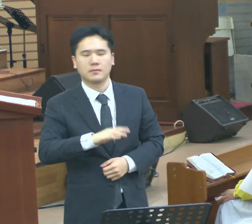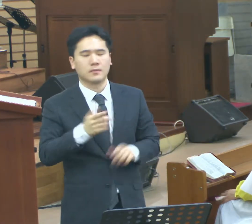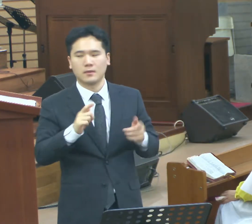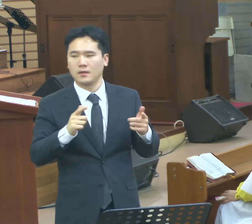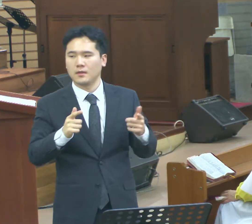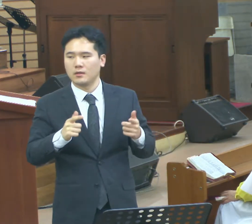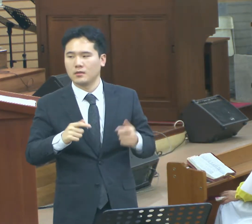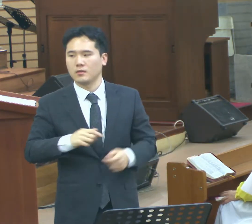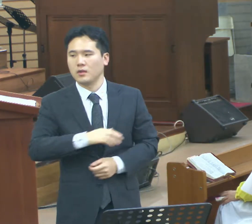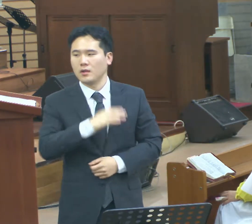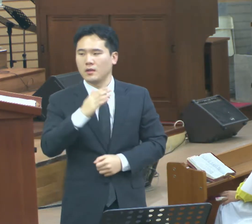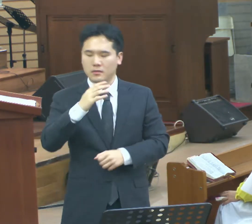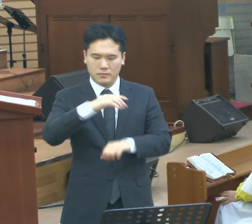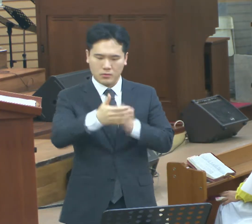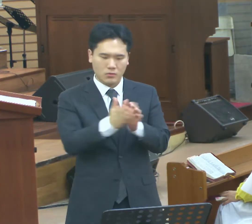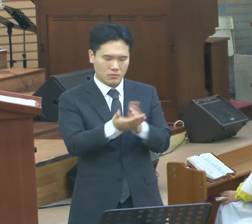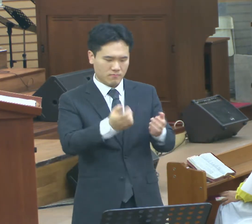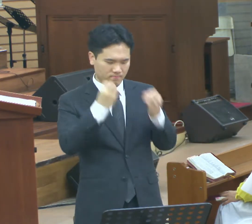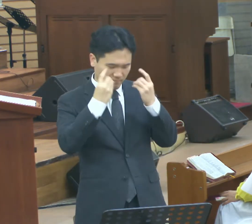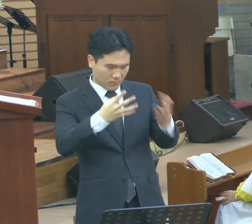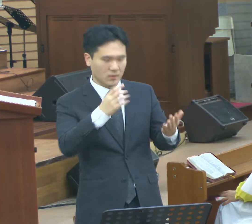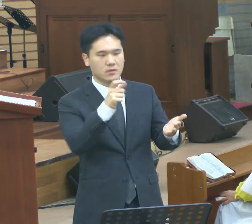근데 하나인 거 많잖아요. 하나인 거 많아요.